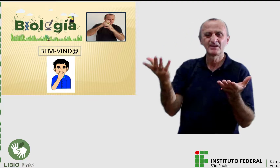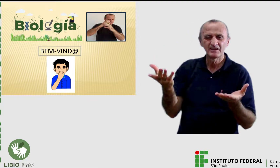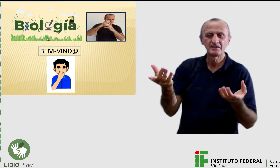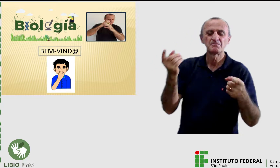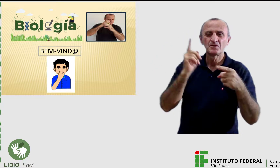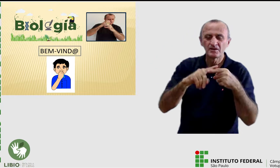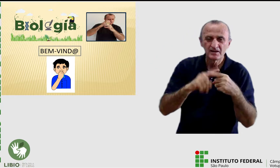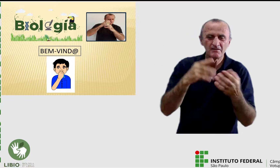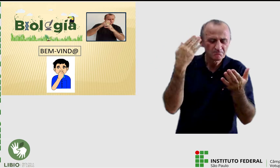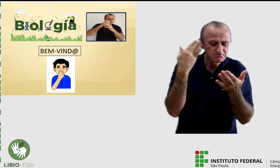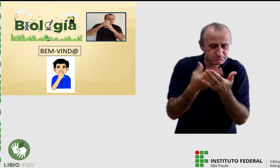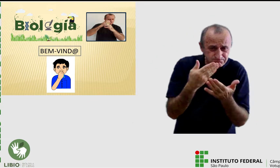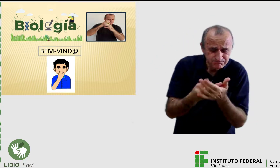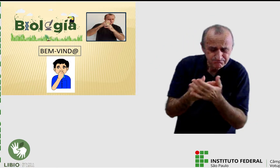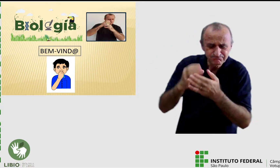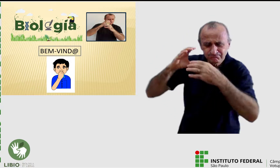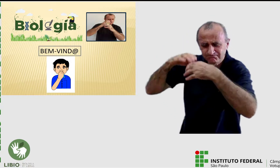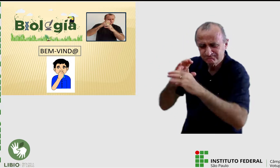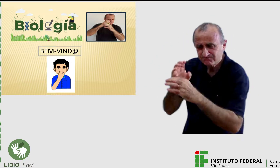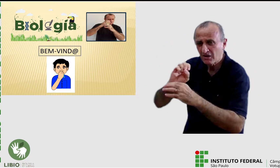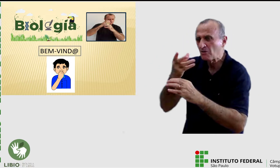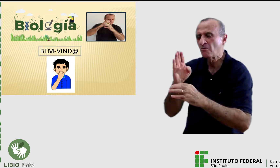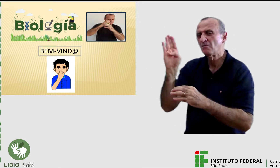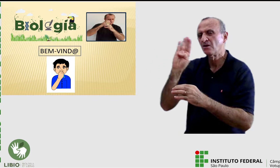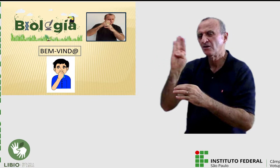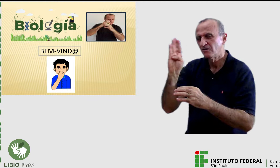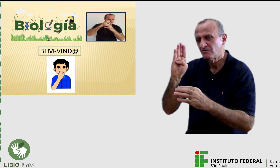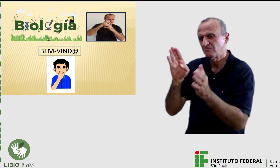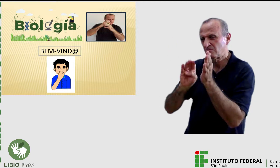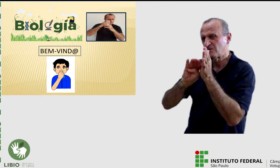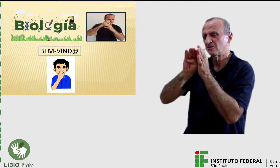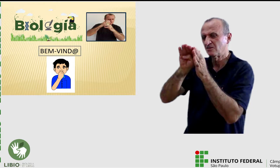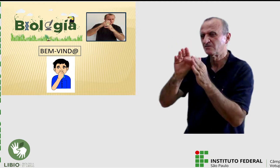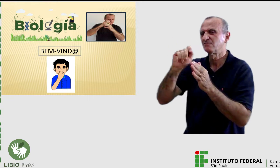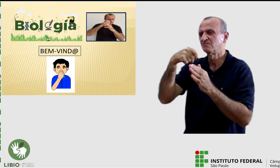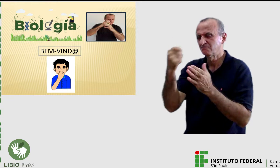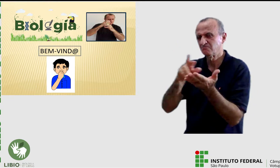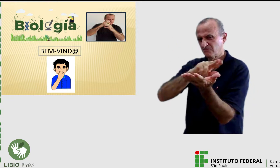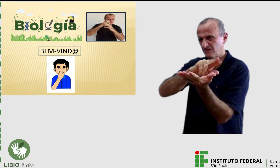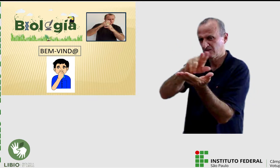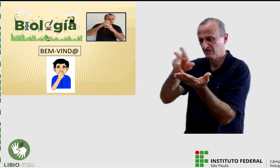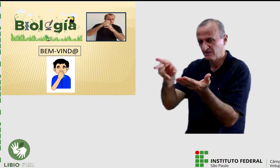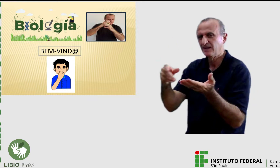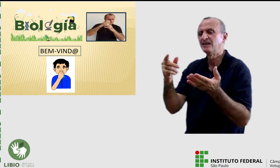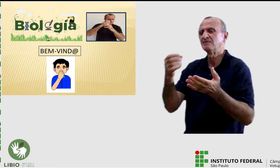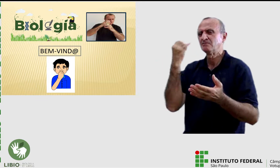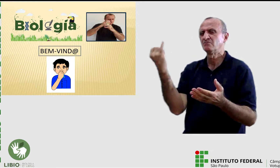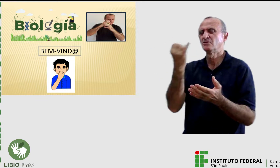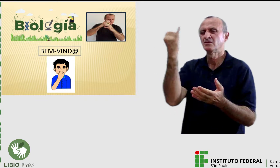assunto. Porque o nosso estudo de Biologia, esse sinal de Biologia ou esse sinal, uma variação linguística sobre o